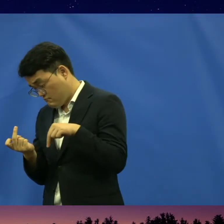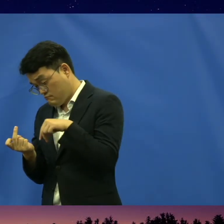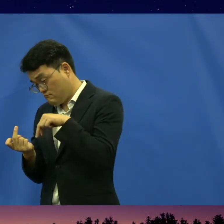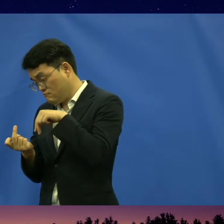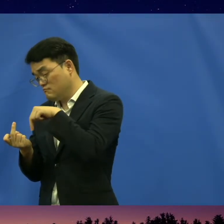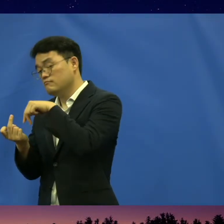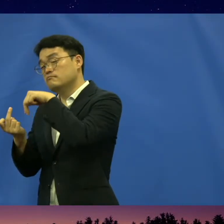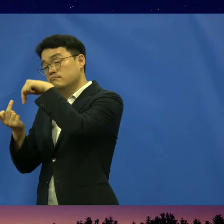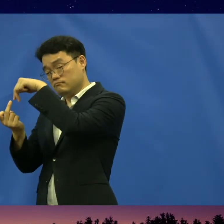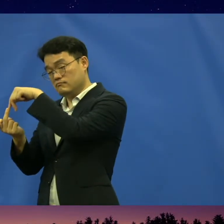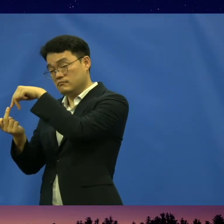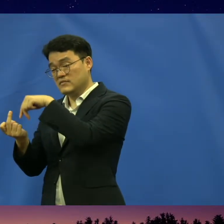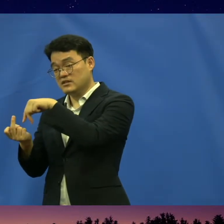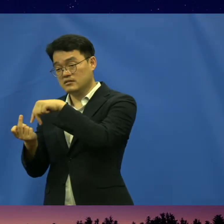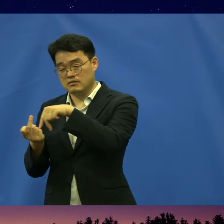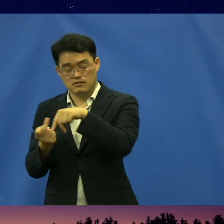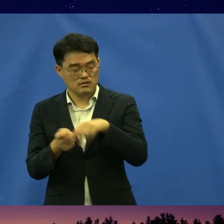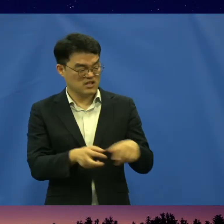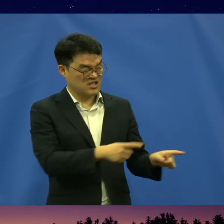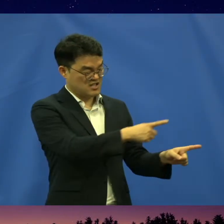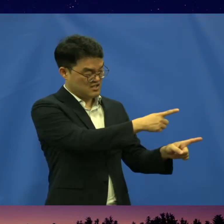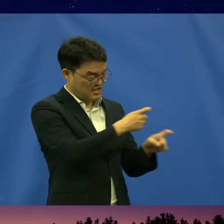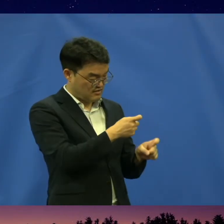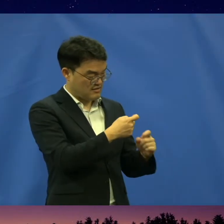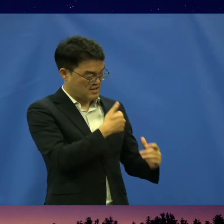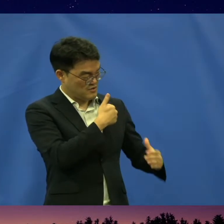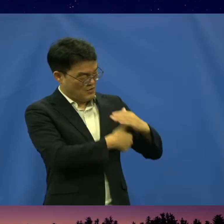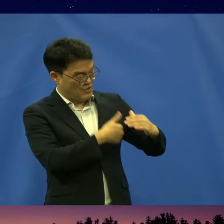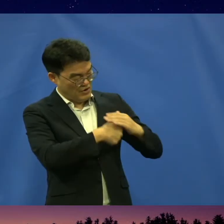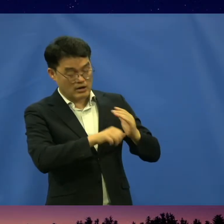당신의 길을 걸어가셨어요. 비아 돌로로스.